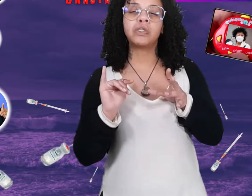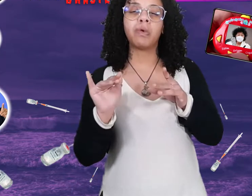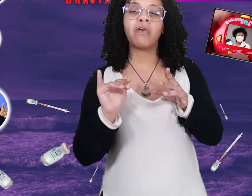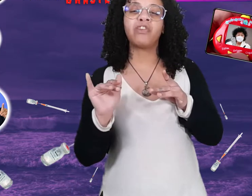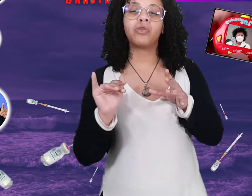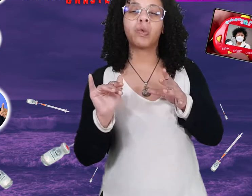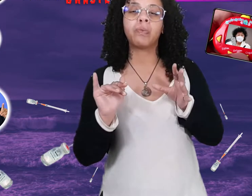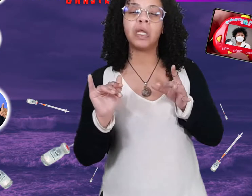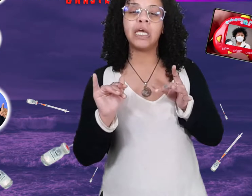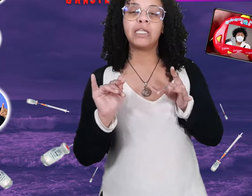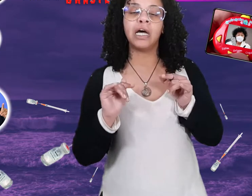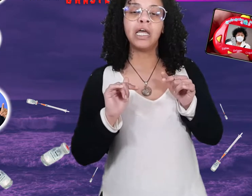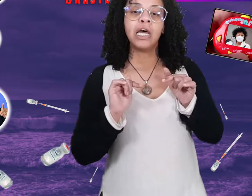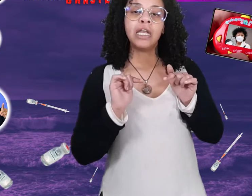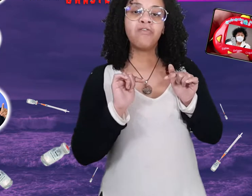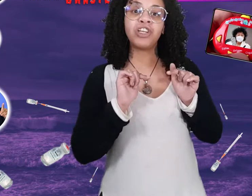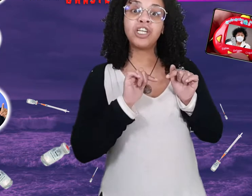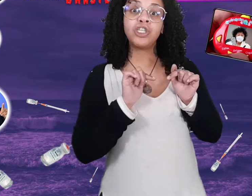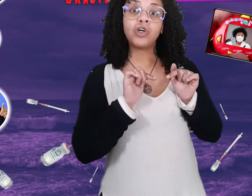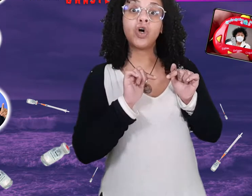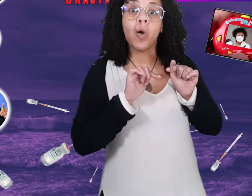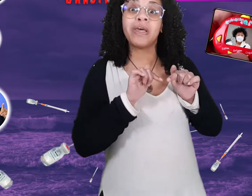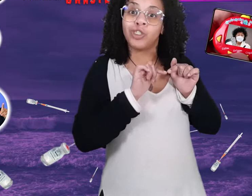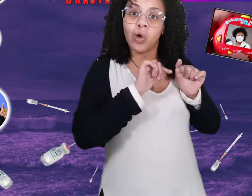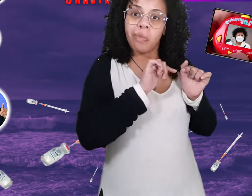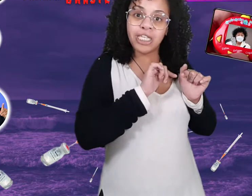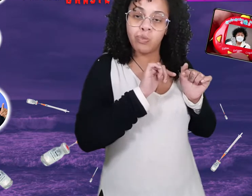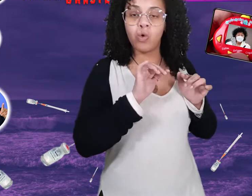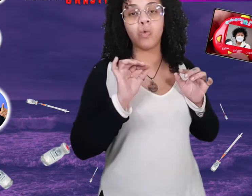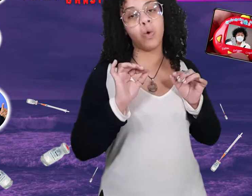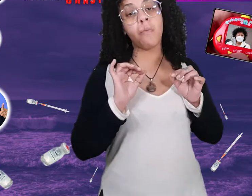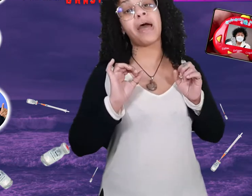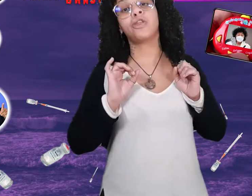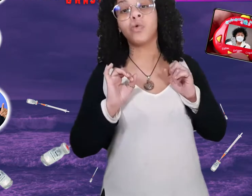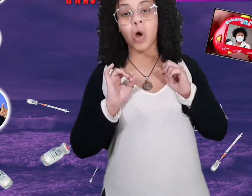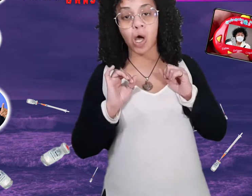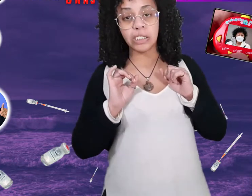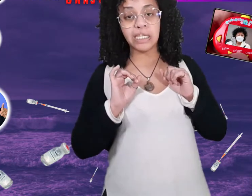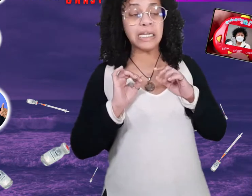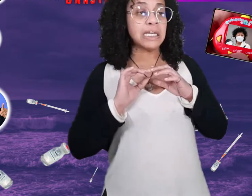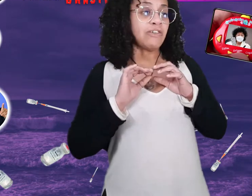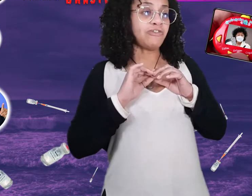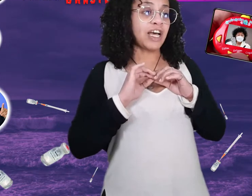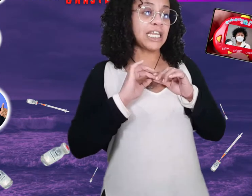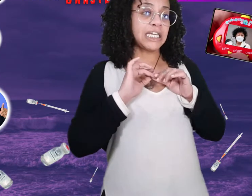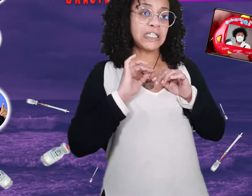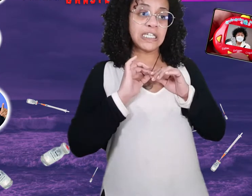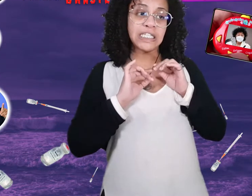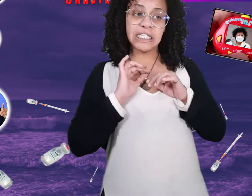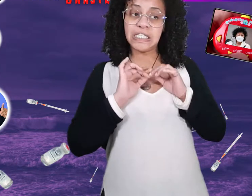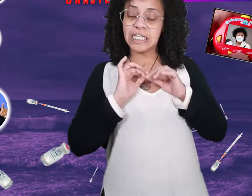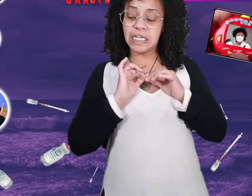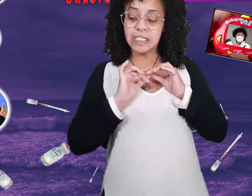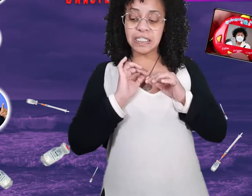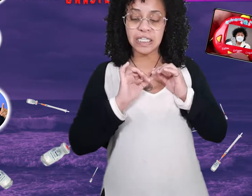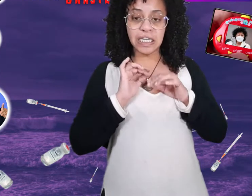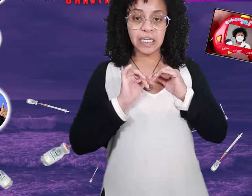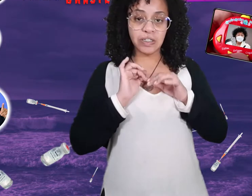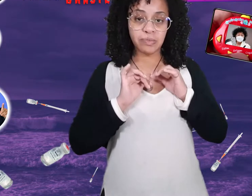que meio é feito borboleta. Na verdade, começou mesmo com o Humberto Costa falando, assim, os negocinhos, de